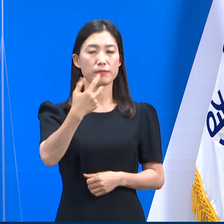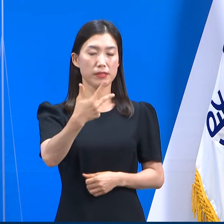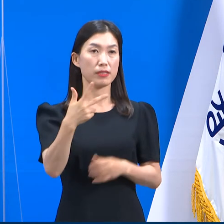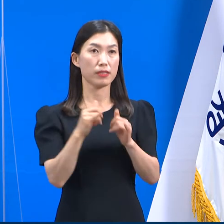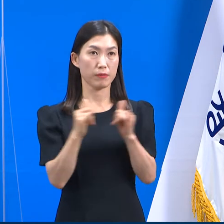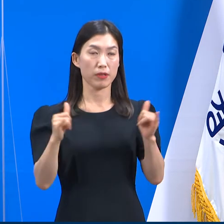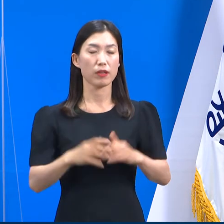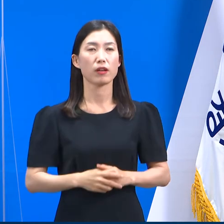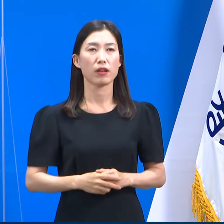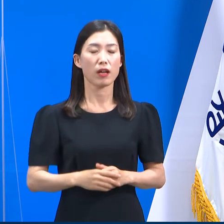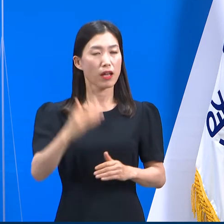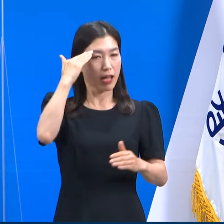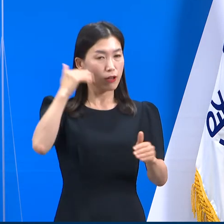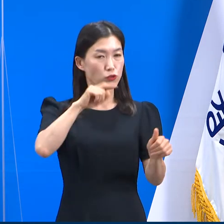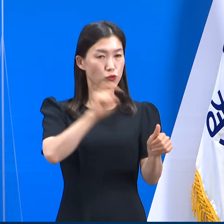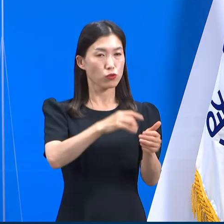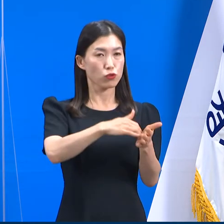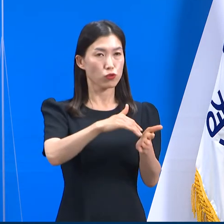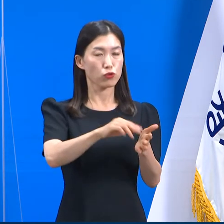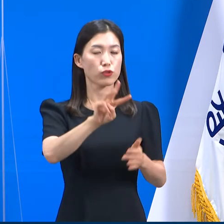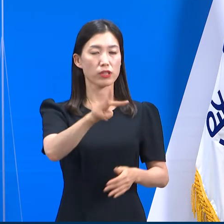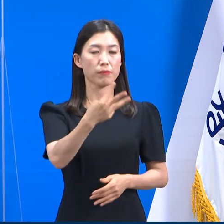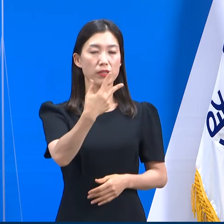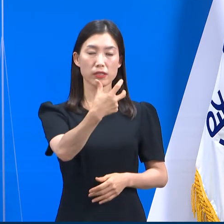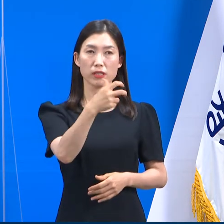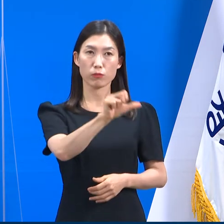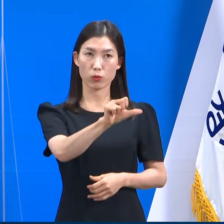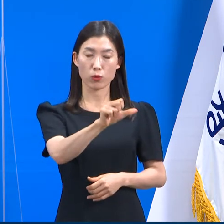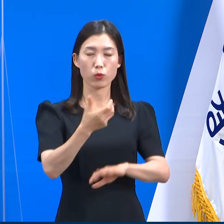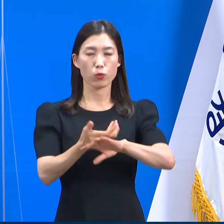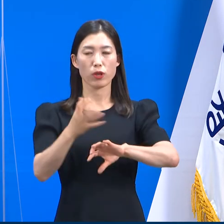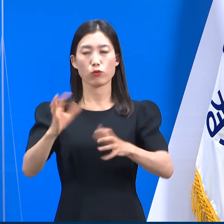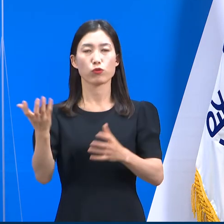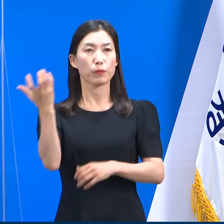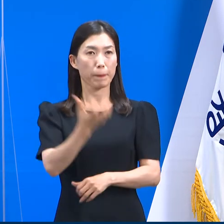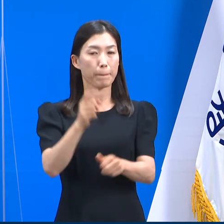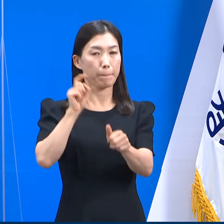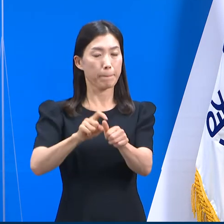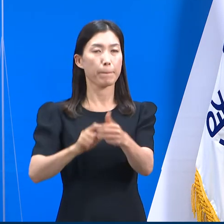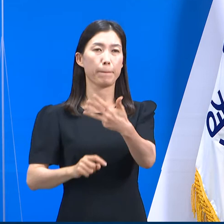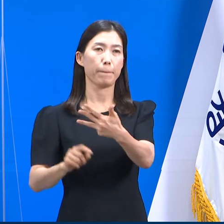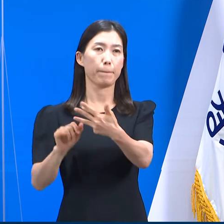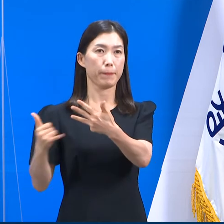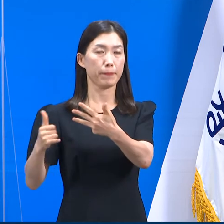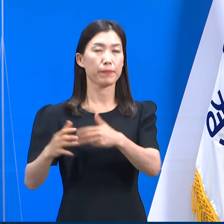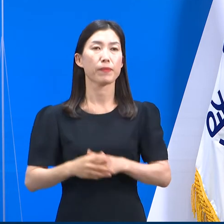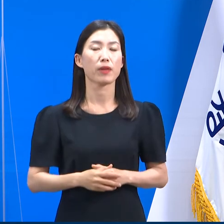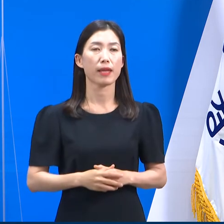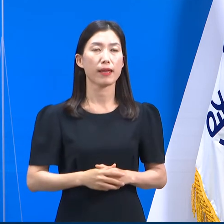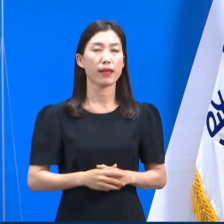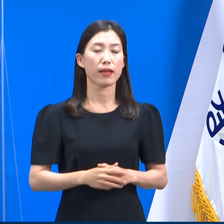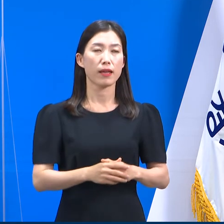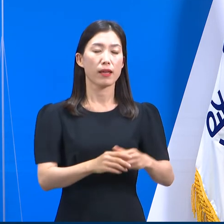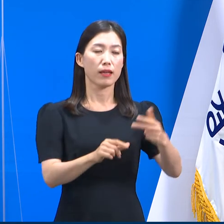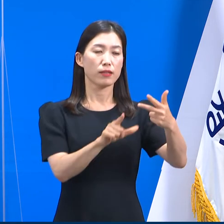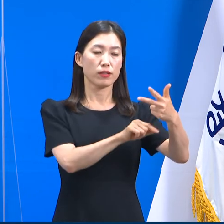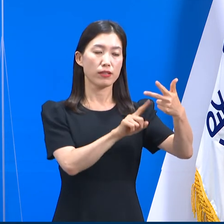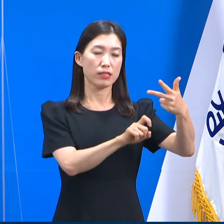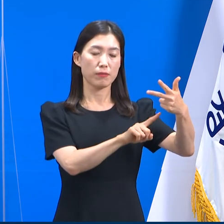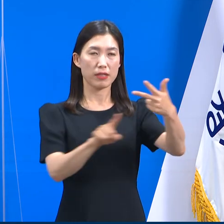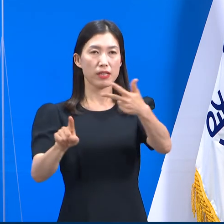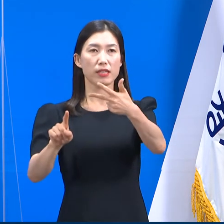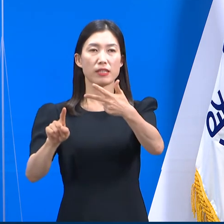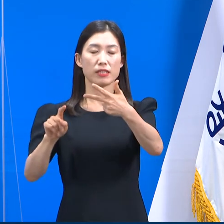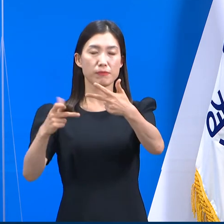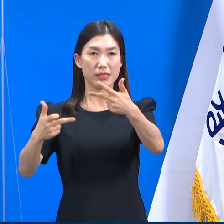1,077명입니다. 국내 발생이 375명이며 해외 유입이 8명입니다. 11월부터 17일까지 도내